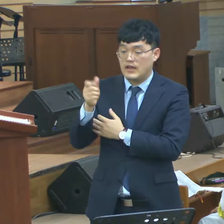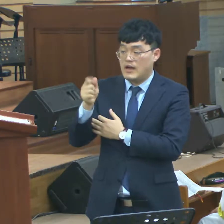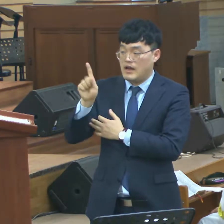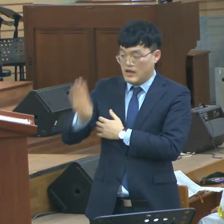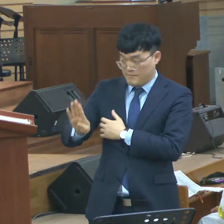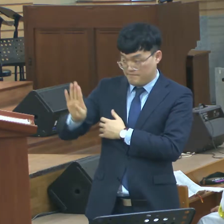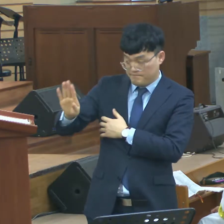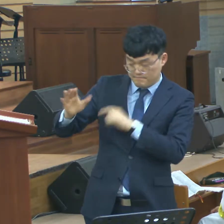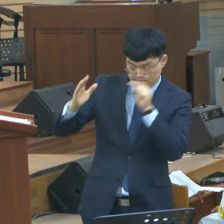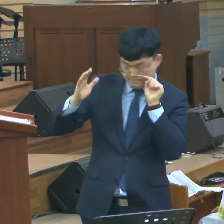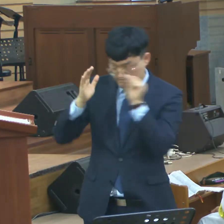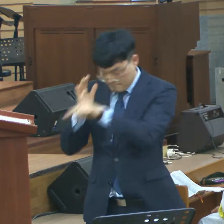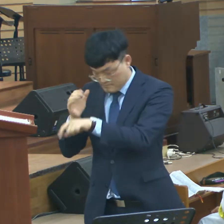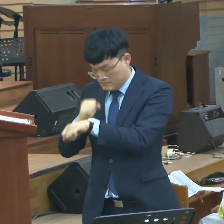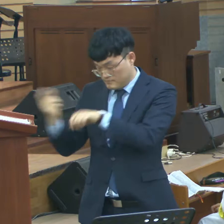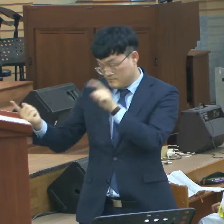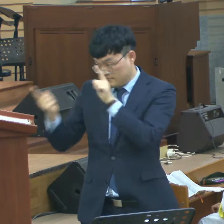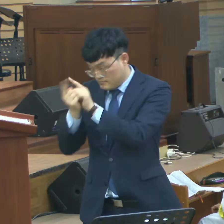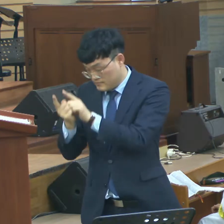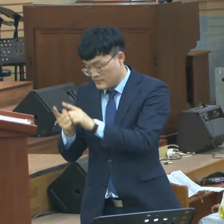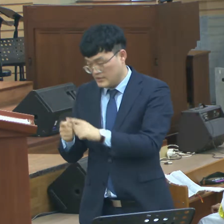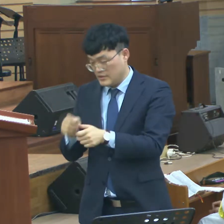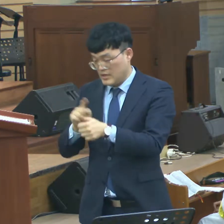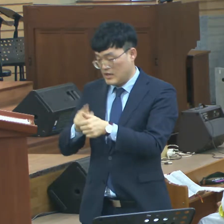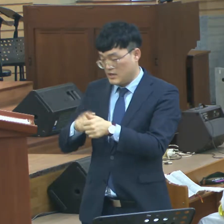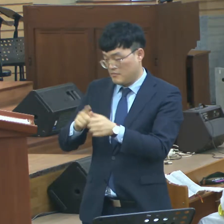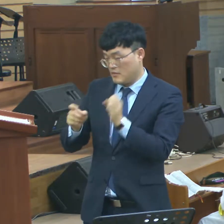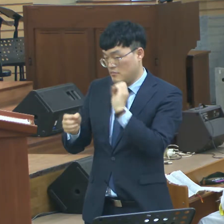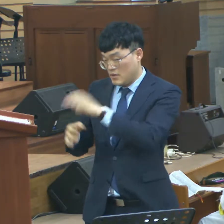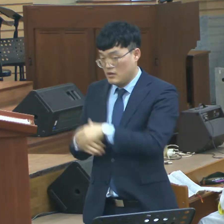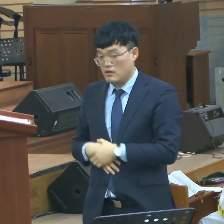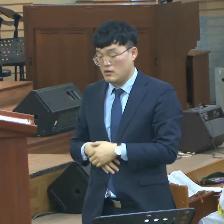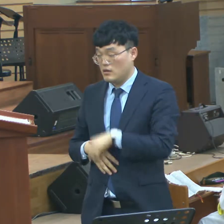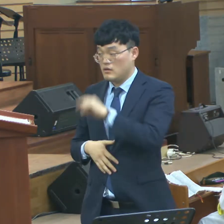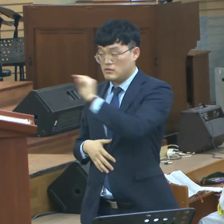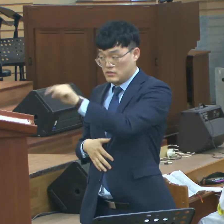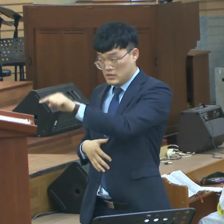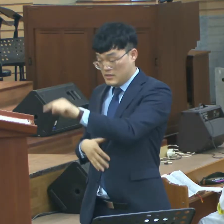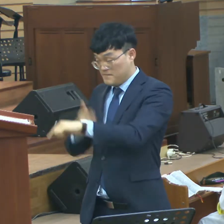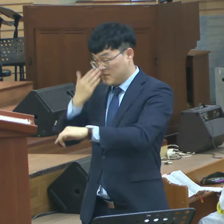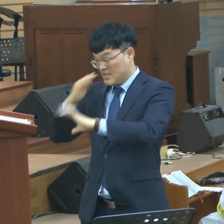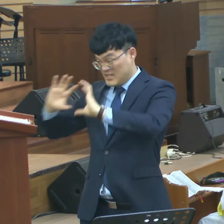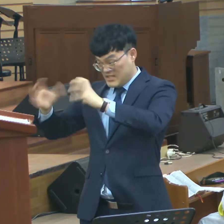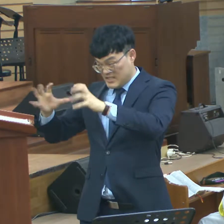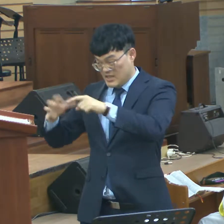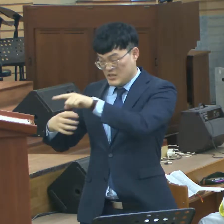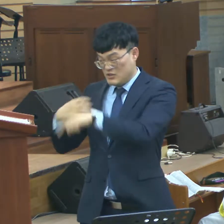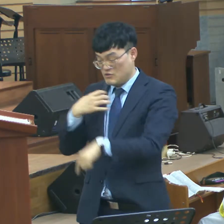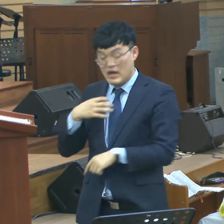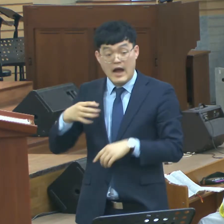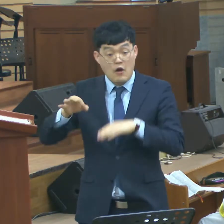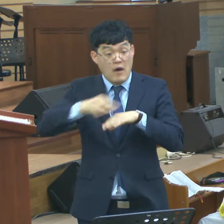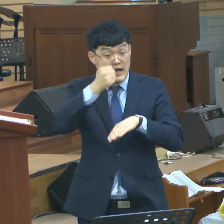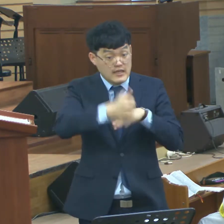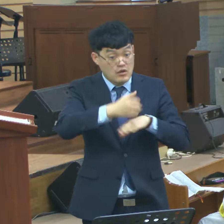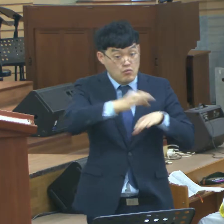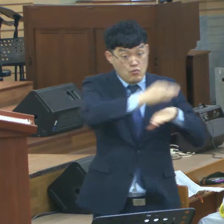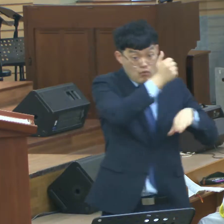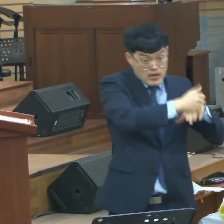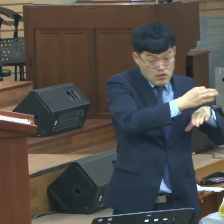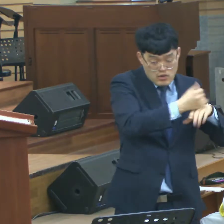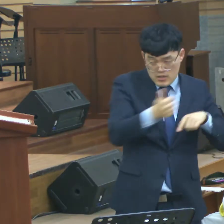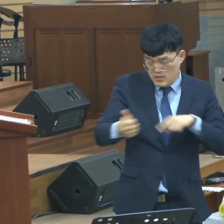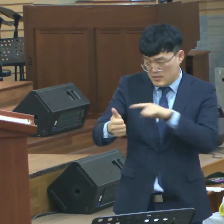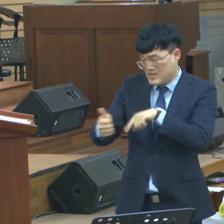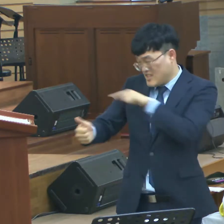그를 만나자마자 아합은 오히려 자기가 먼저 얘기했습니다. 네가 이스라엘을 이렇게 괴롭게 한다. 너 때문에 이렇게 비가